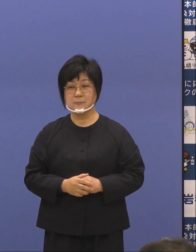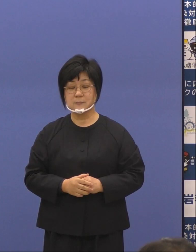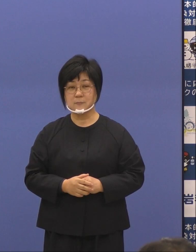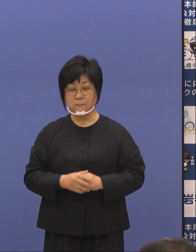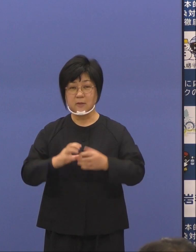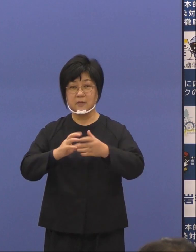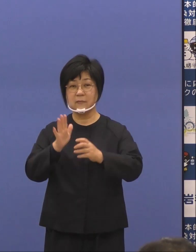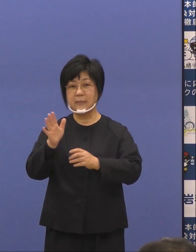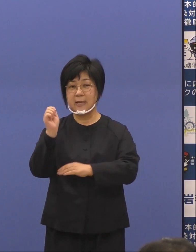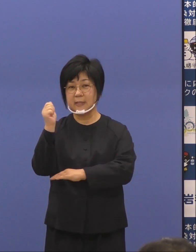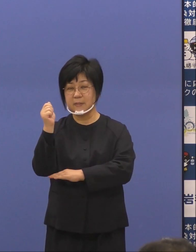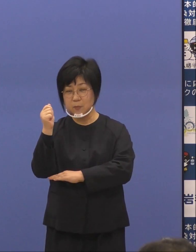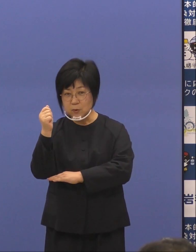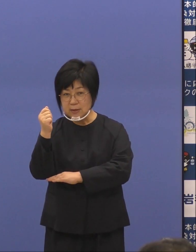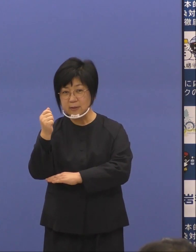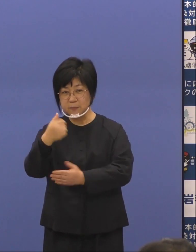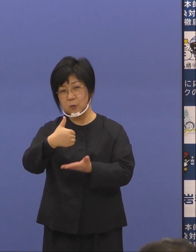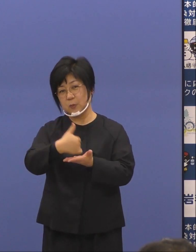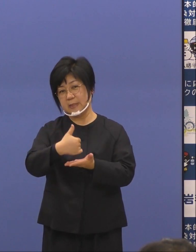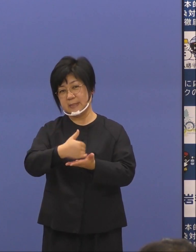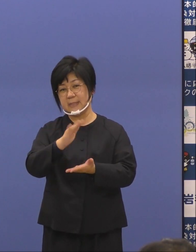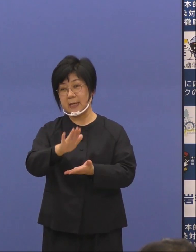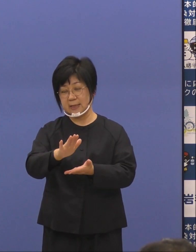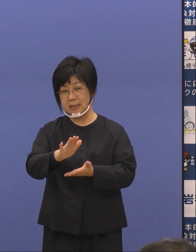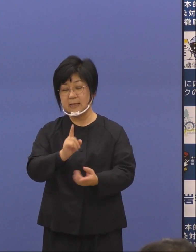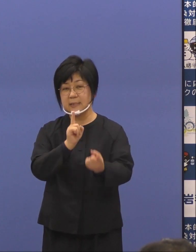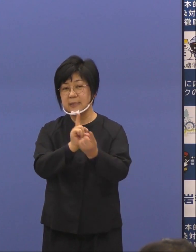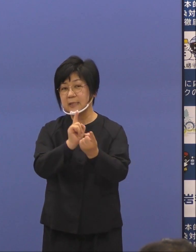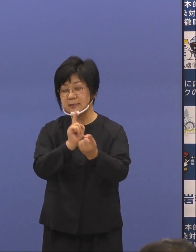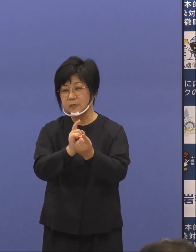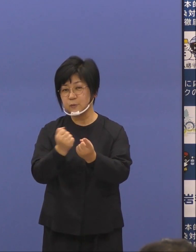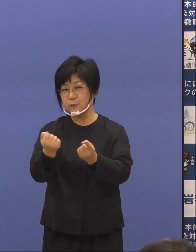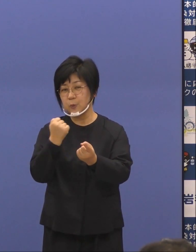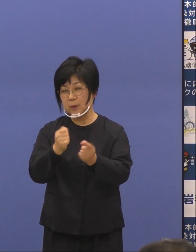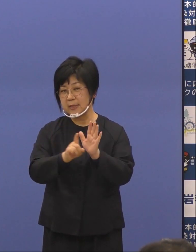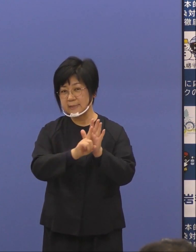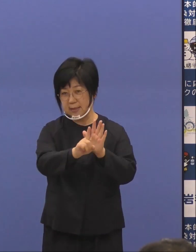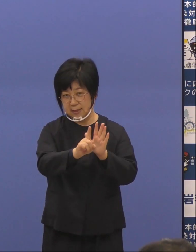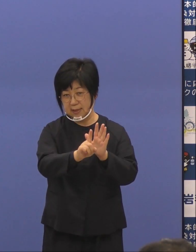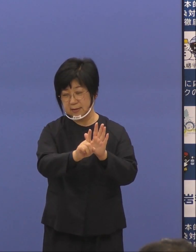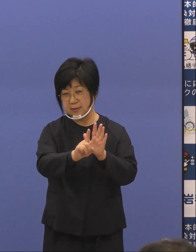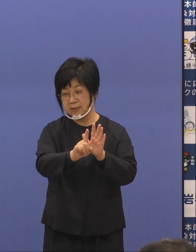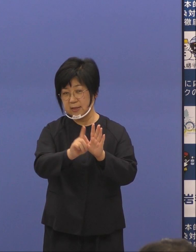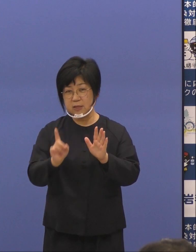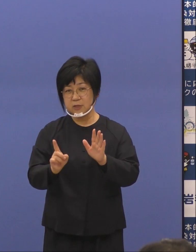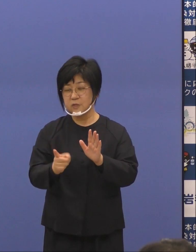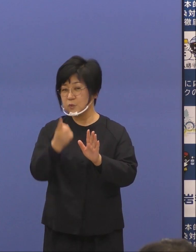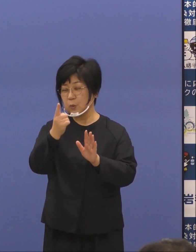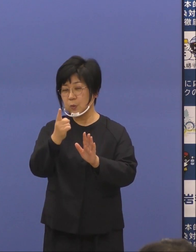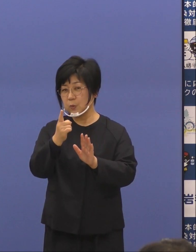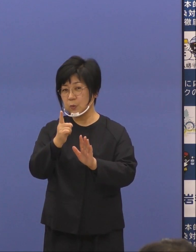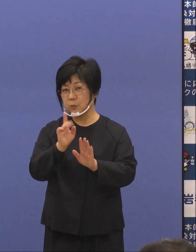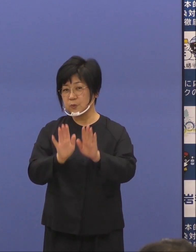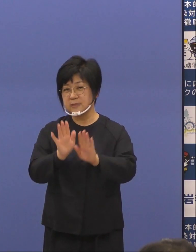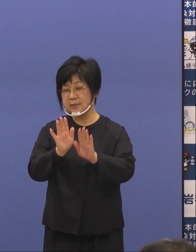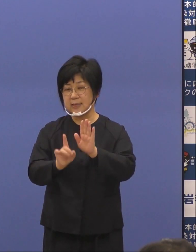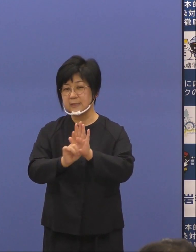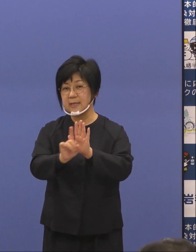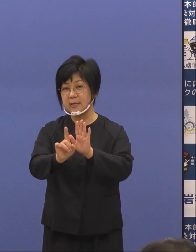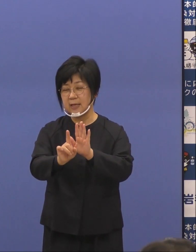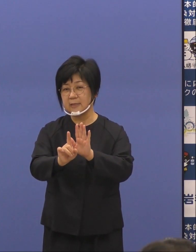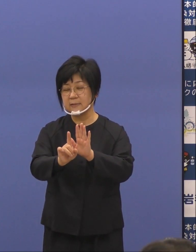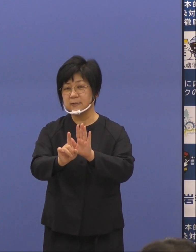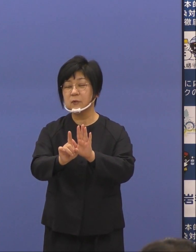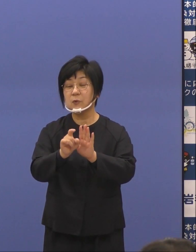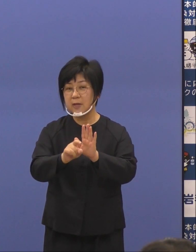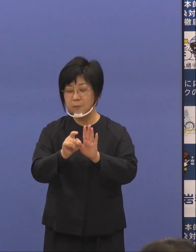岩手日報さんもお話しされました、対策強化宣言、あとはその医療緊急事態宣言が、知事の判断で出せるようになったということ